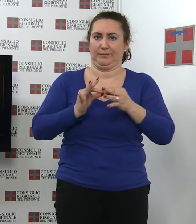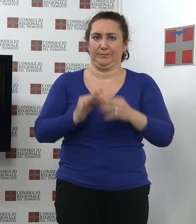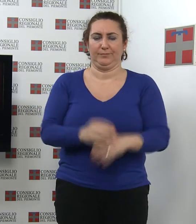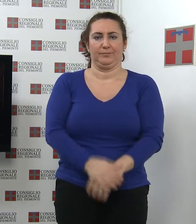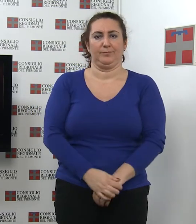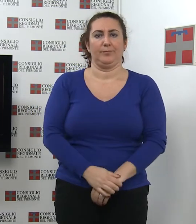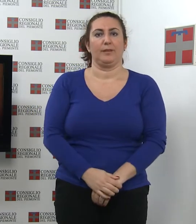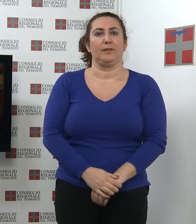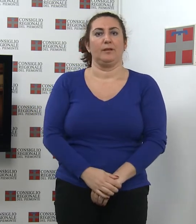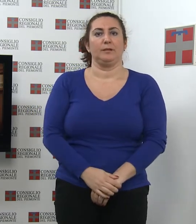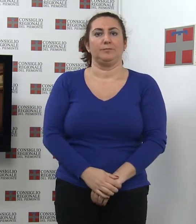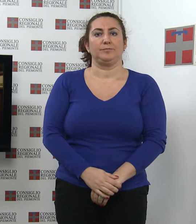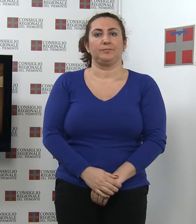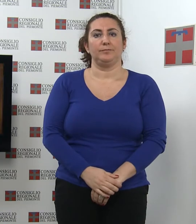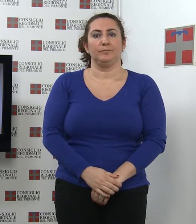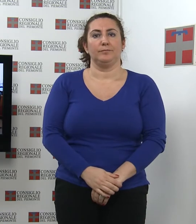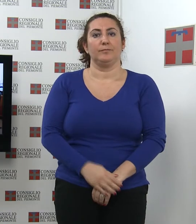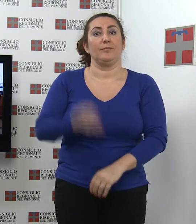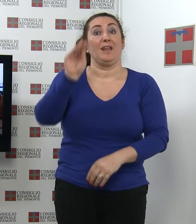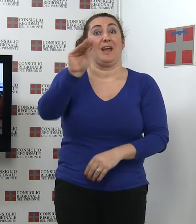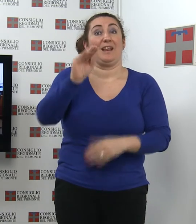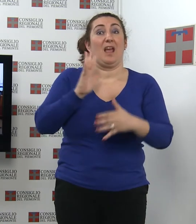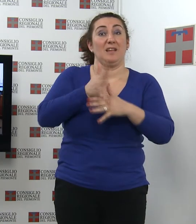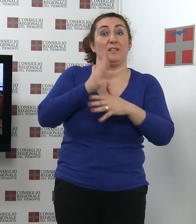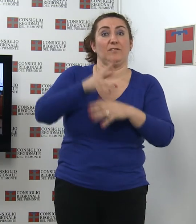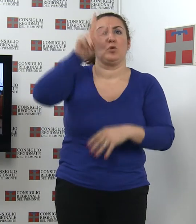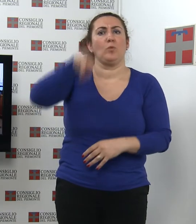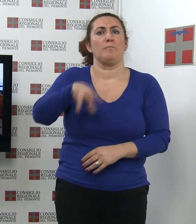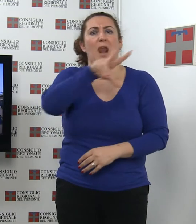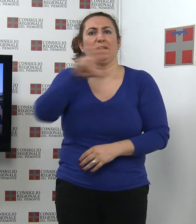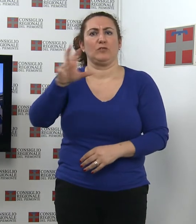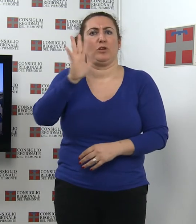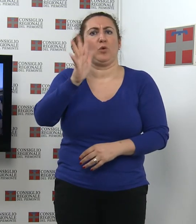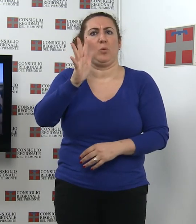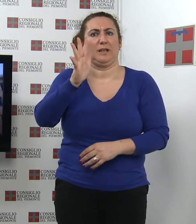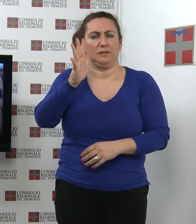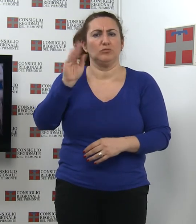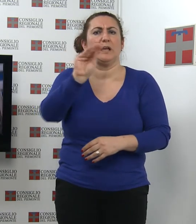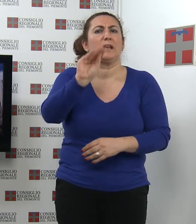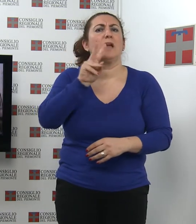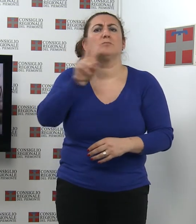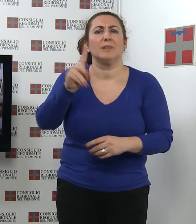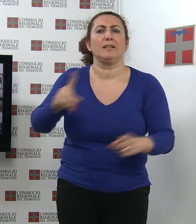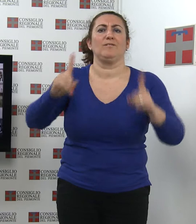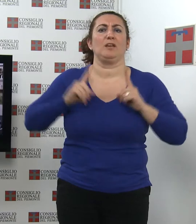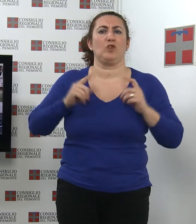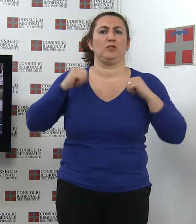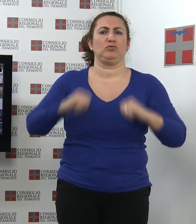Sono state 2.315 le richieste di intervento giunte all'ufficio del difensore civico da parte di cittadini, associazioni e